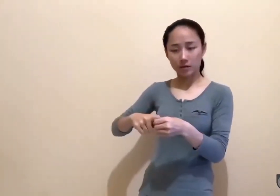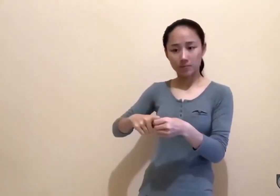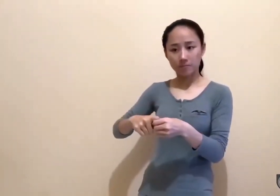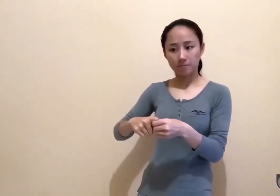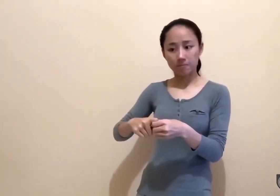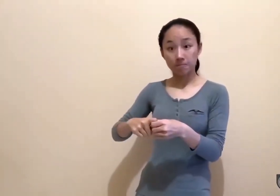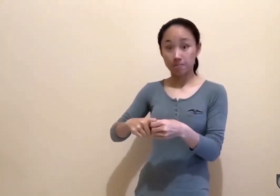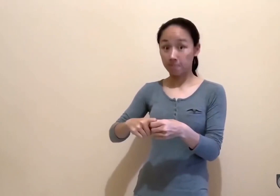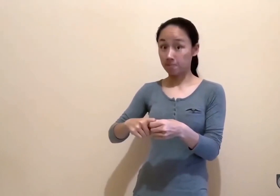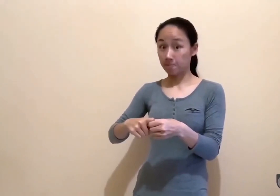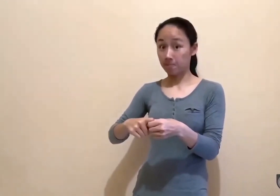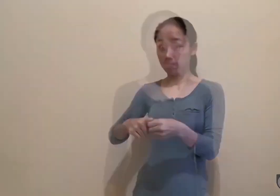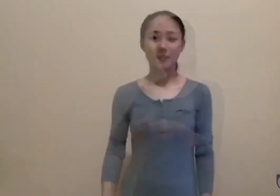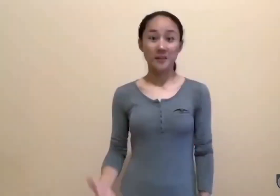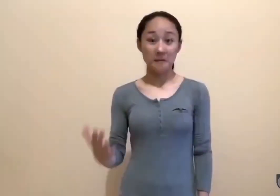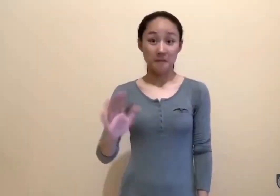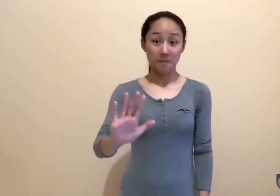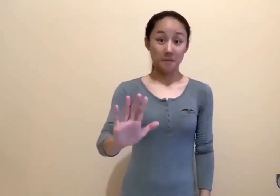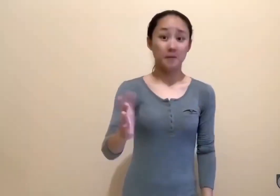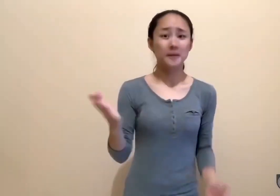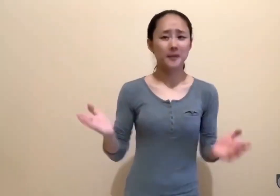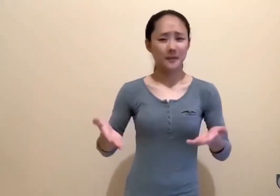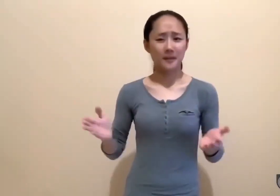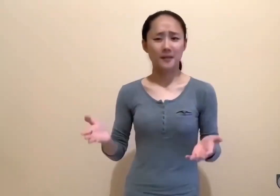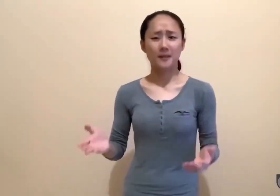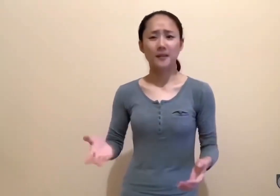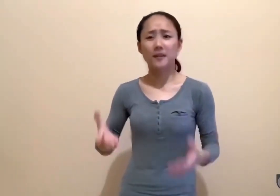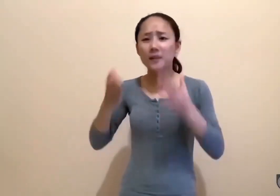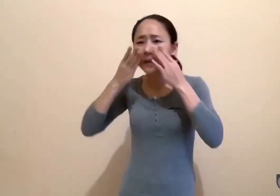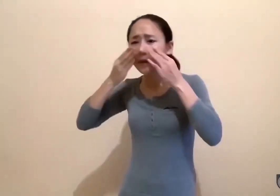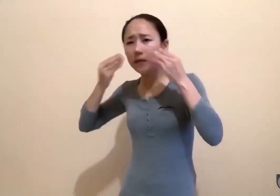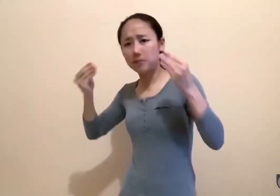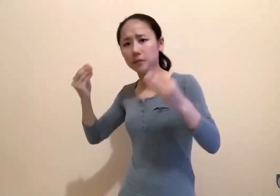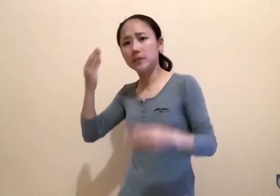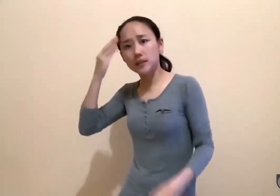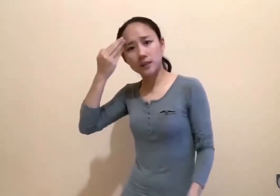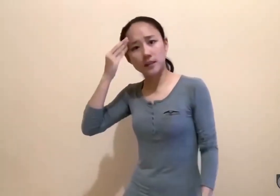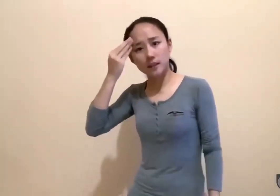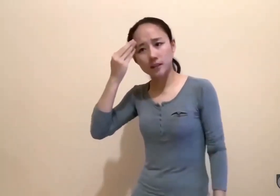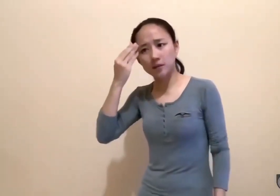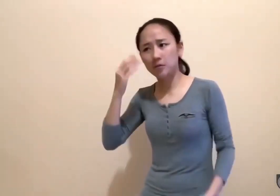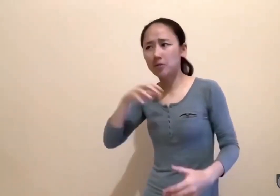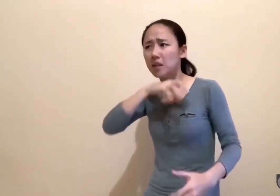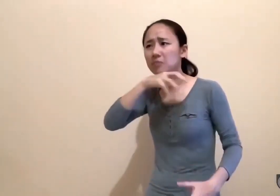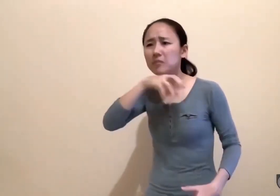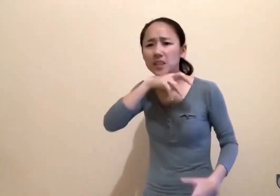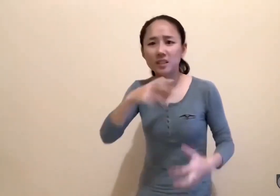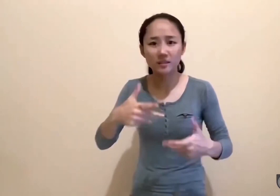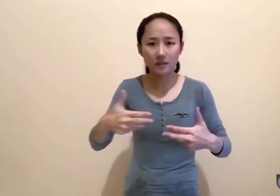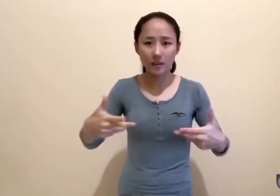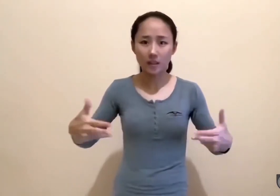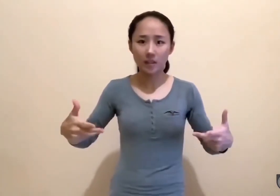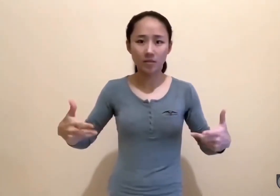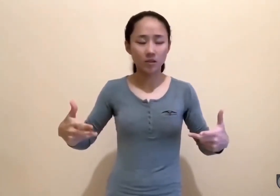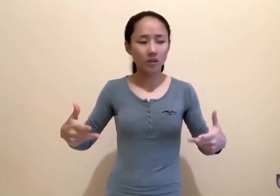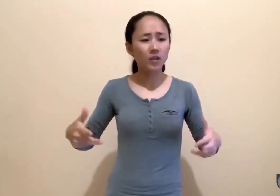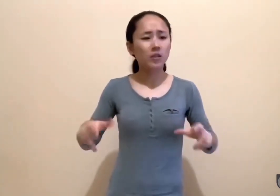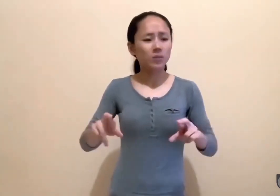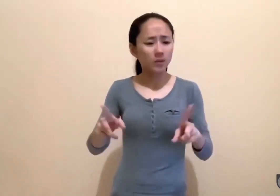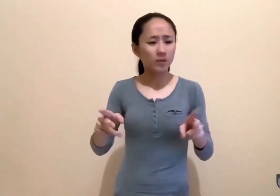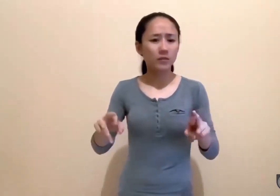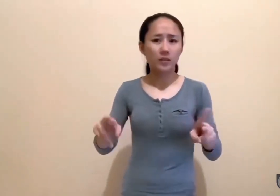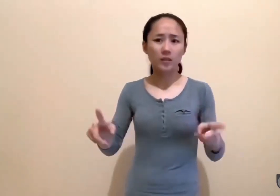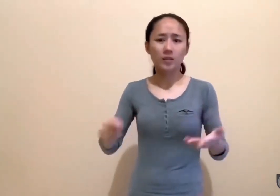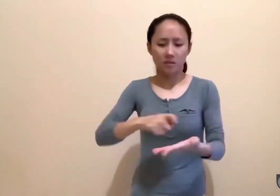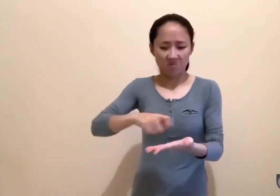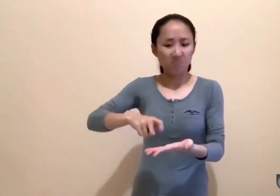Chegando lá, a raposa já havia entendido que todos têm suas diferenças e